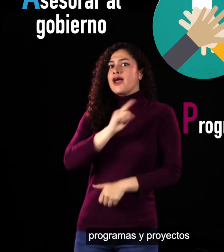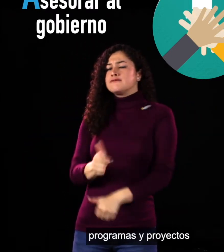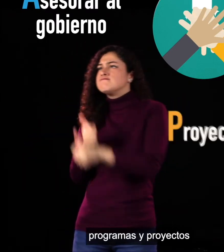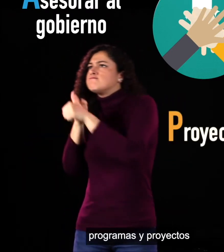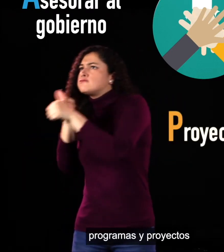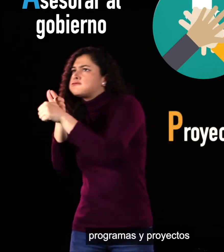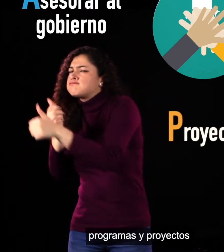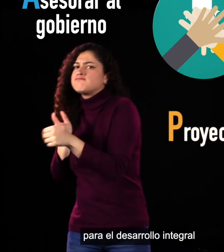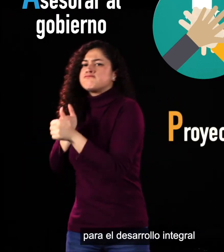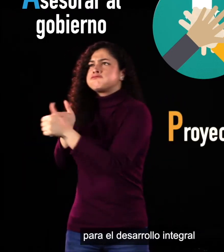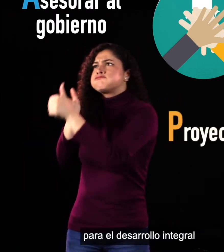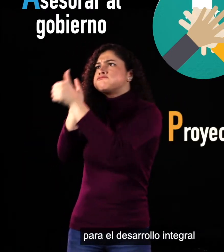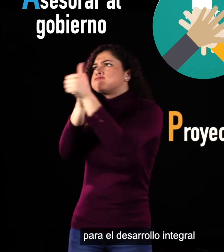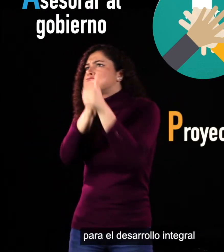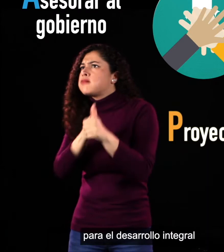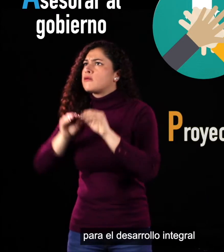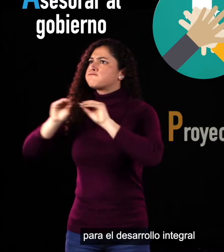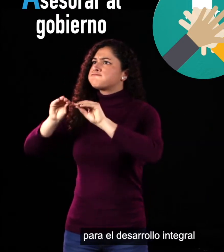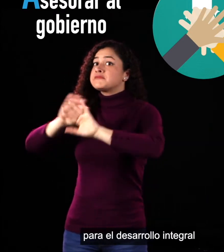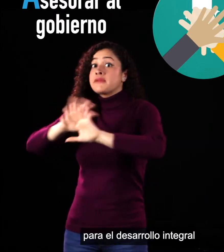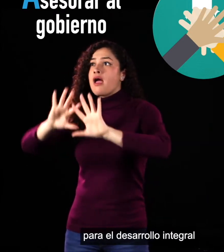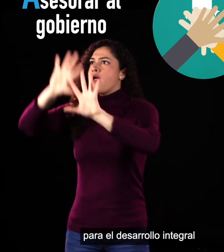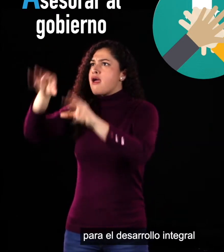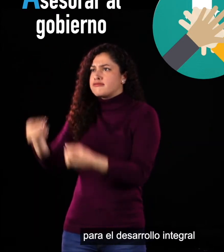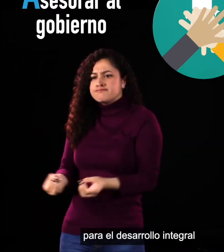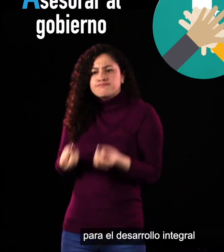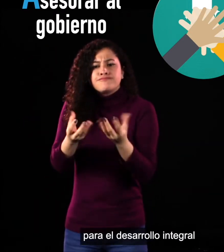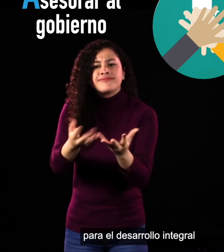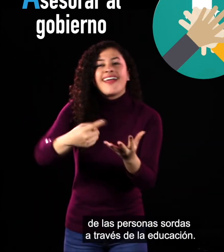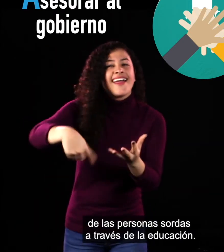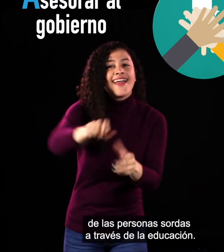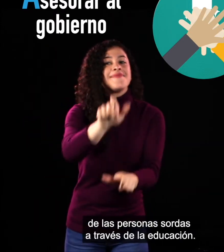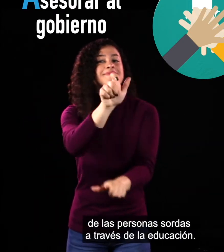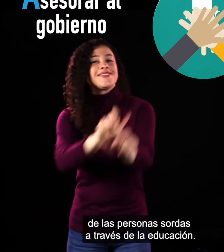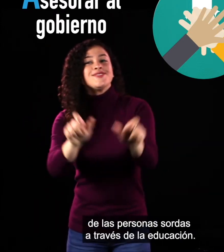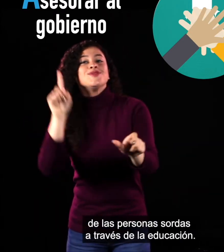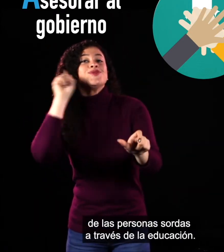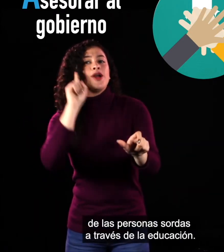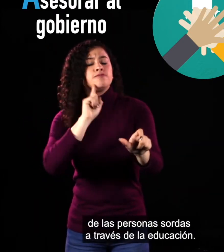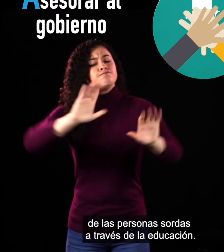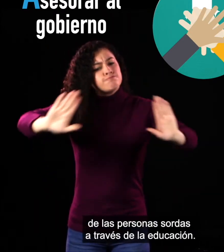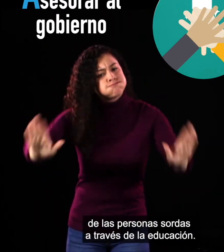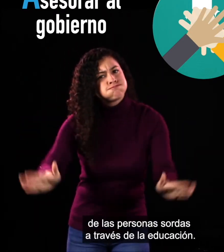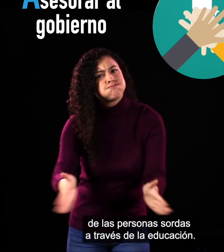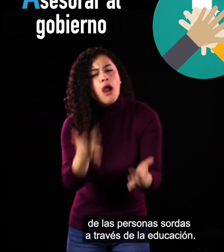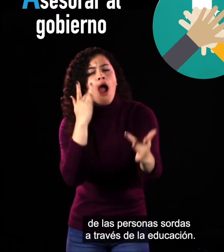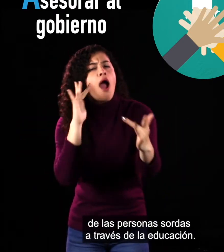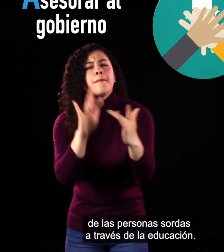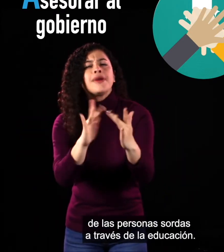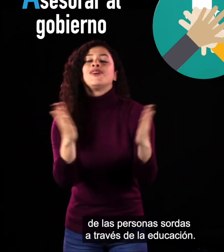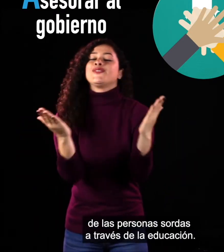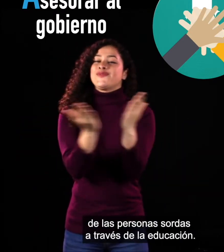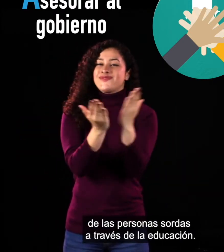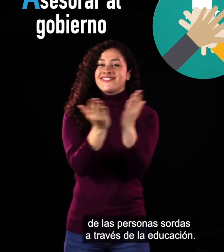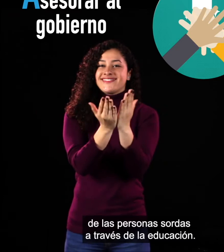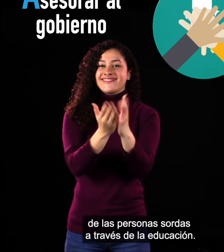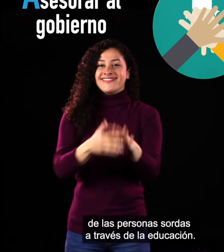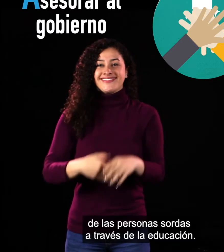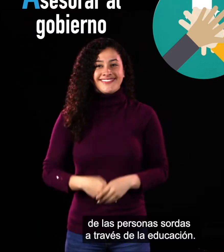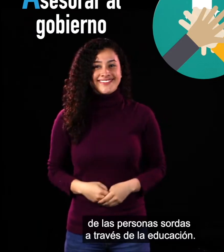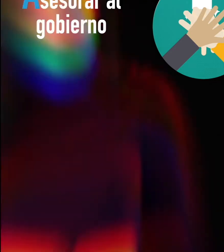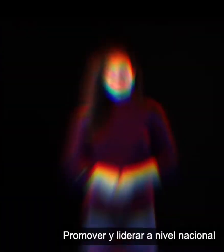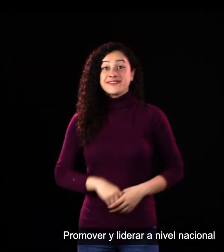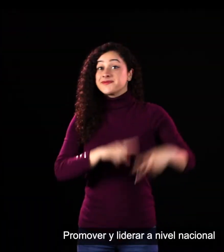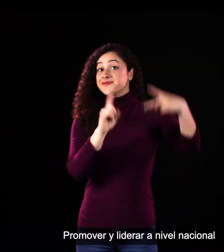programas y proyectos para el desarrollo integral de las personas sordas a través de la educación.